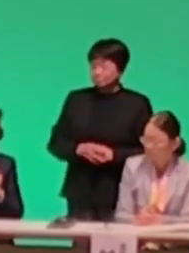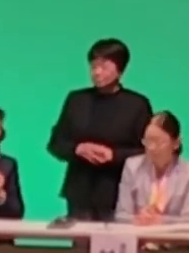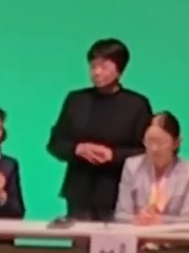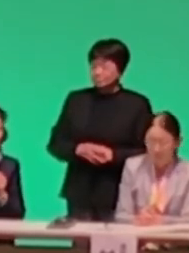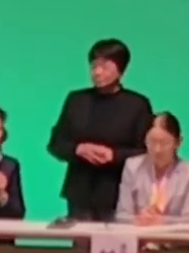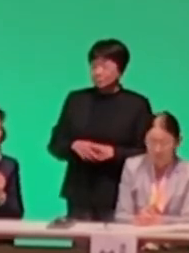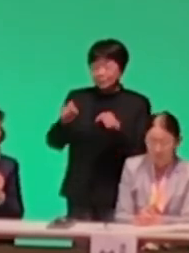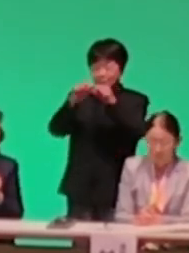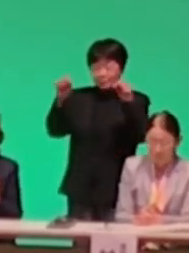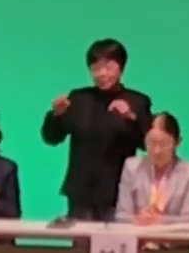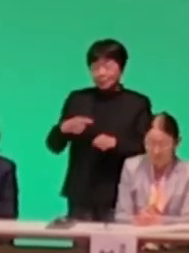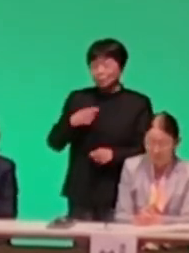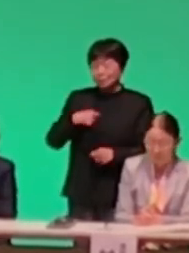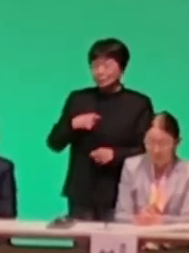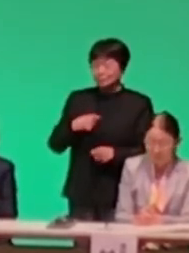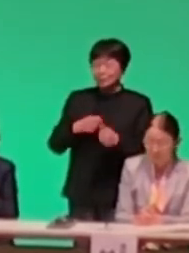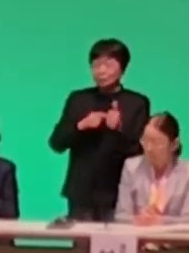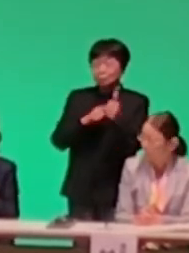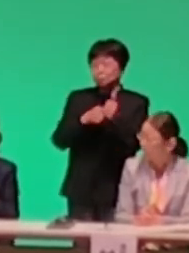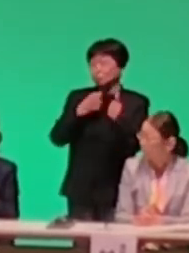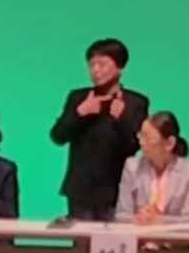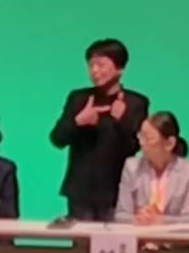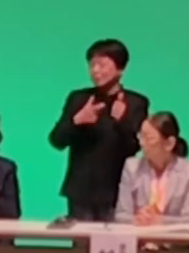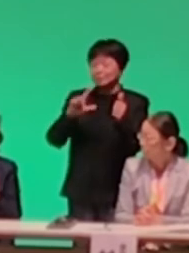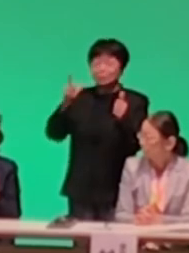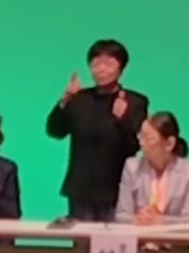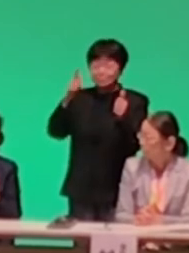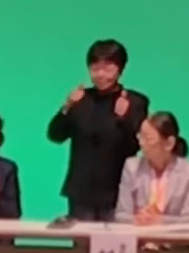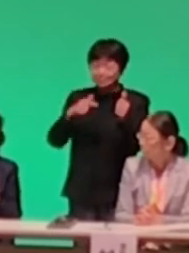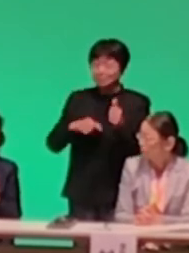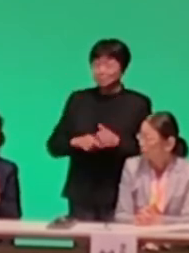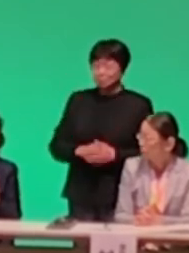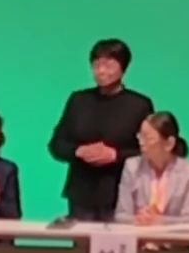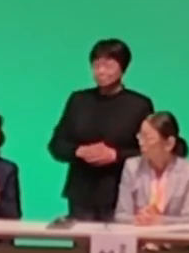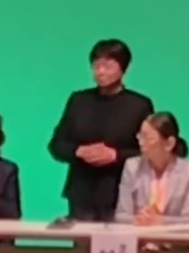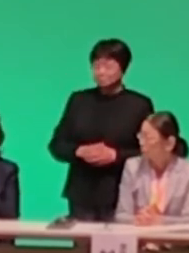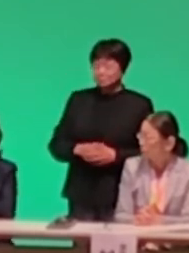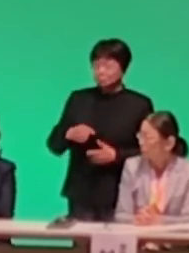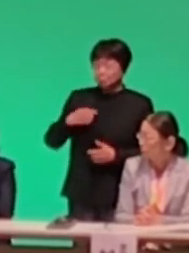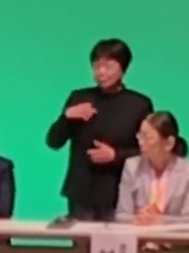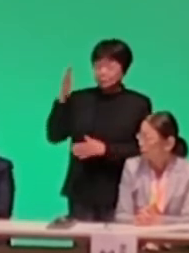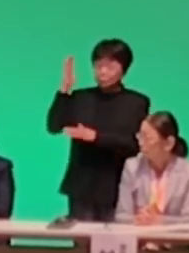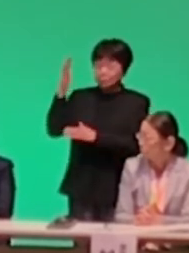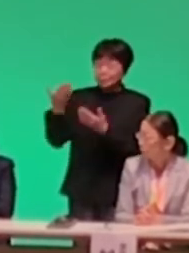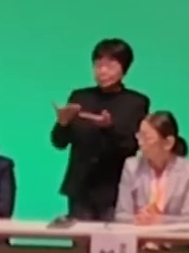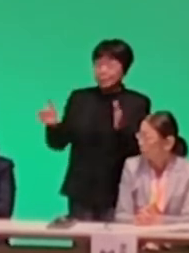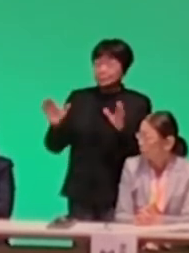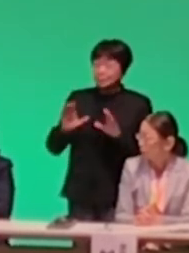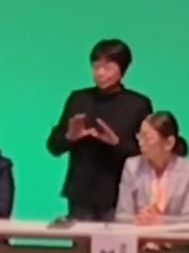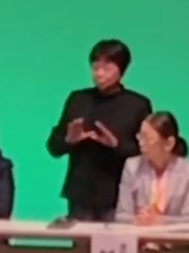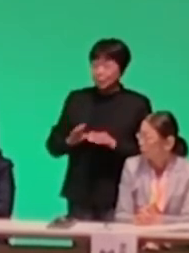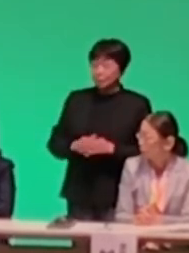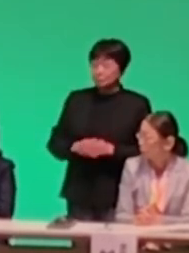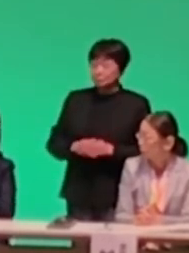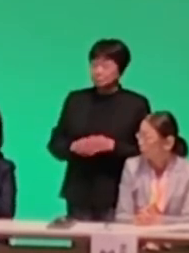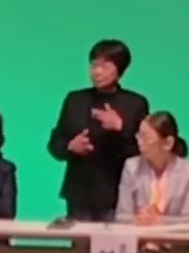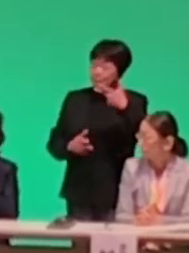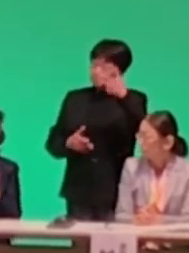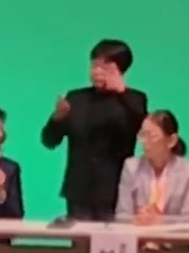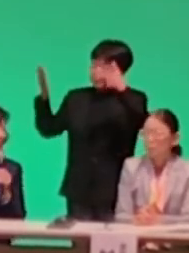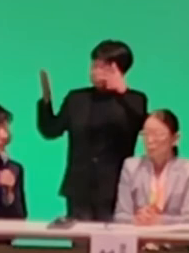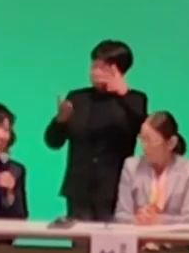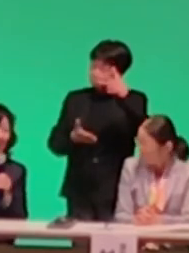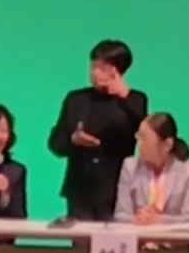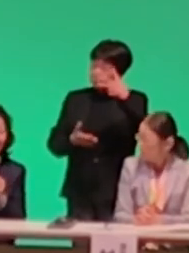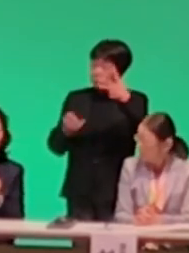男嫌いになったわけじゃないんだけど、私 の, 政治団体後援会っていうのは実は7割8